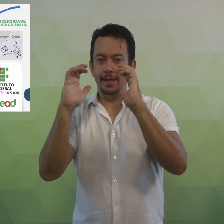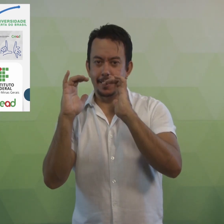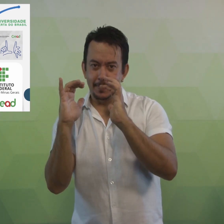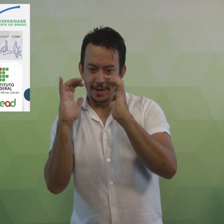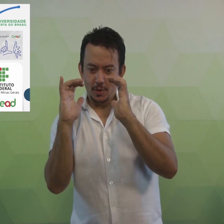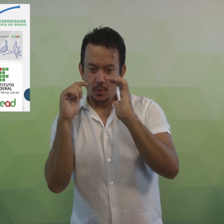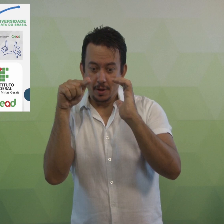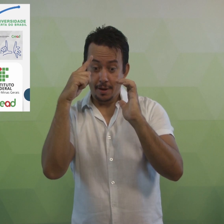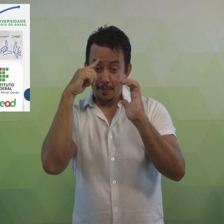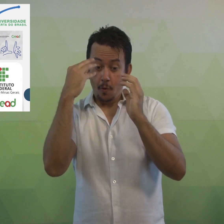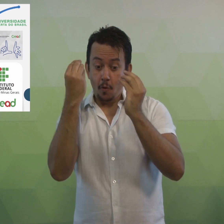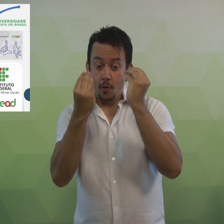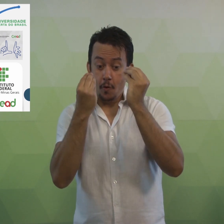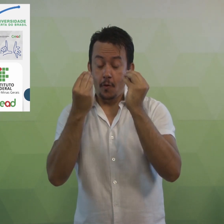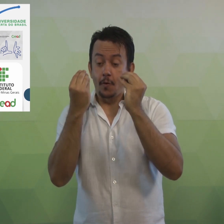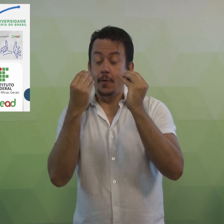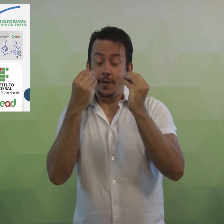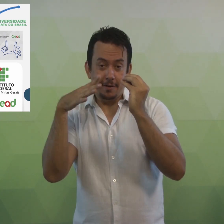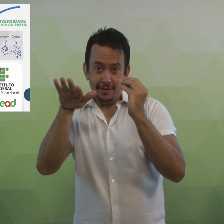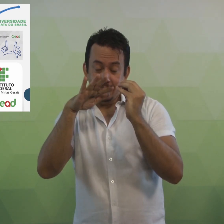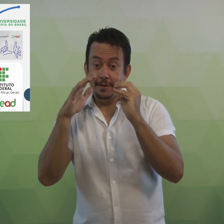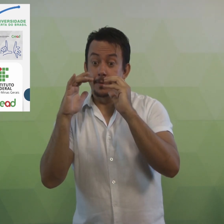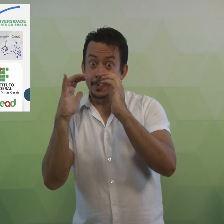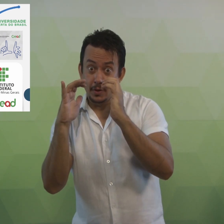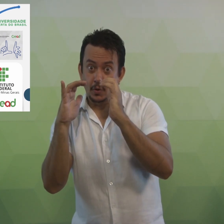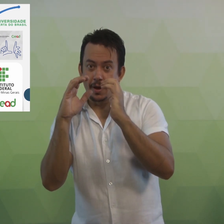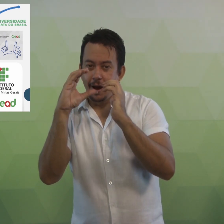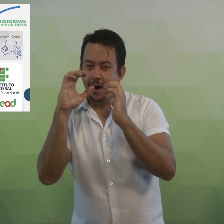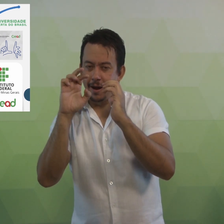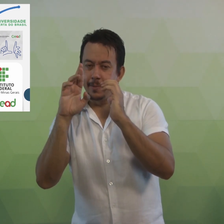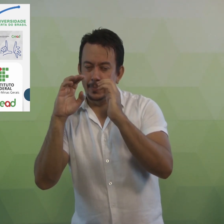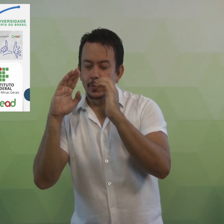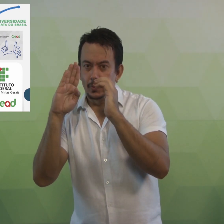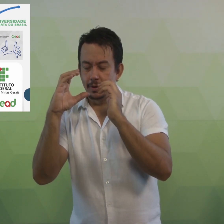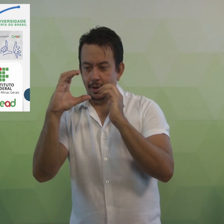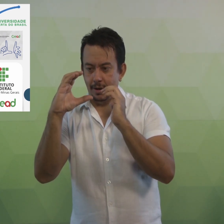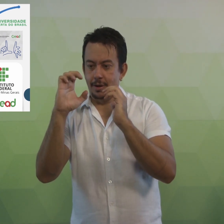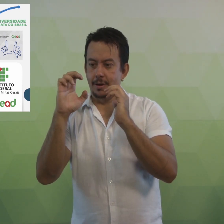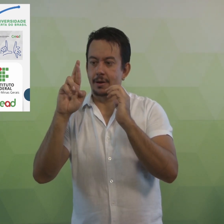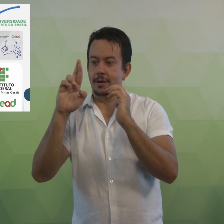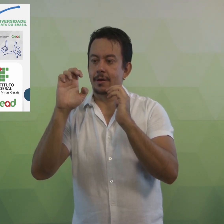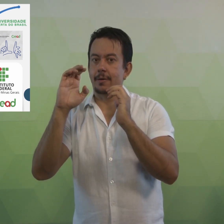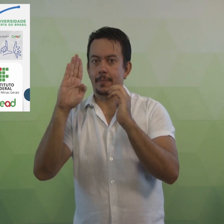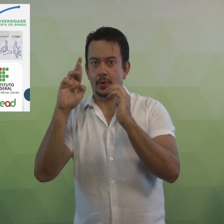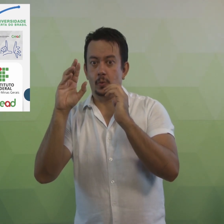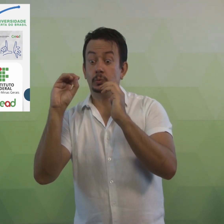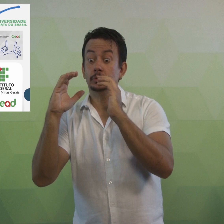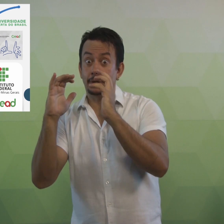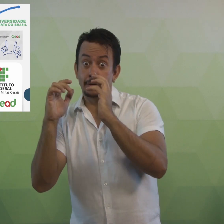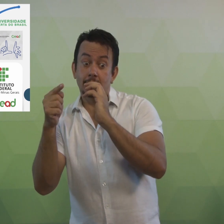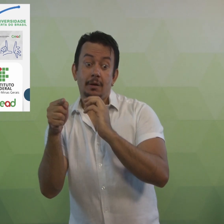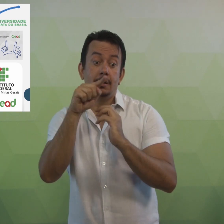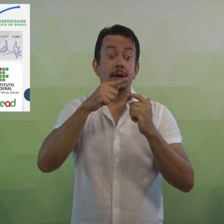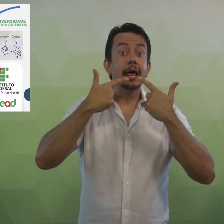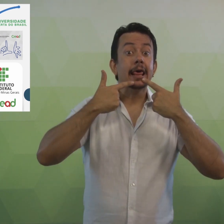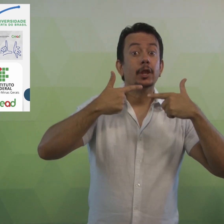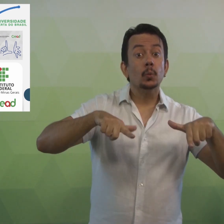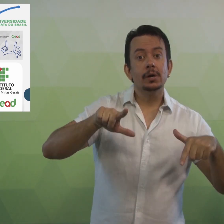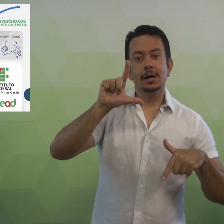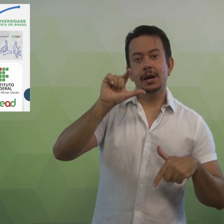E nós devemos considerar que a linguagem, ela está relacionada